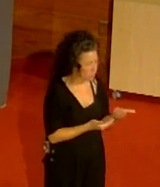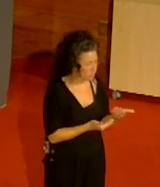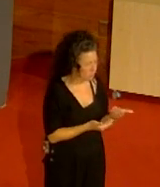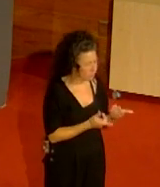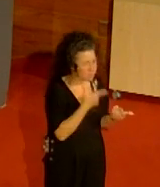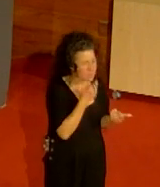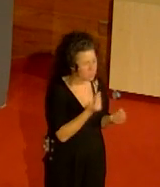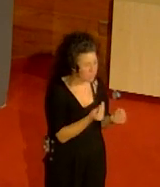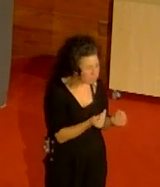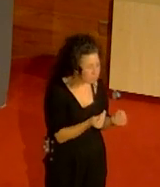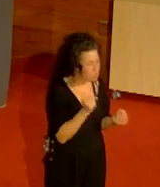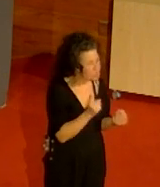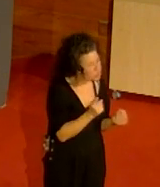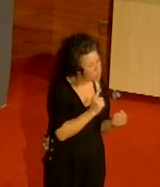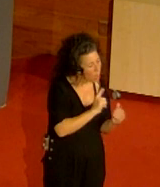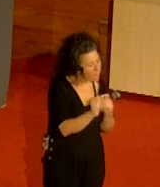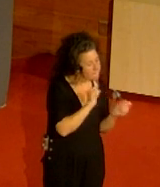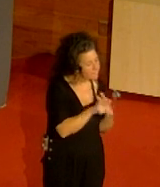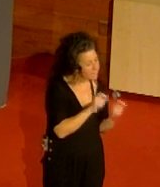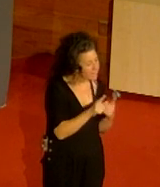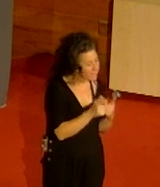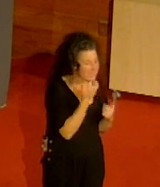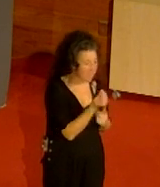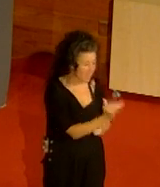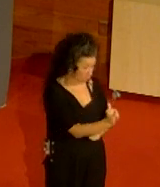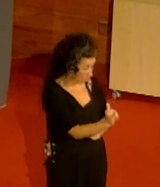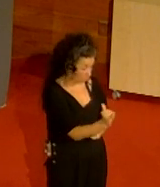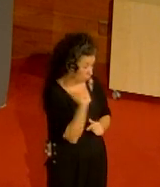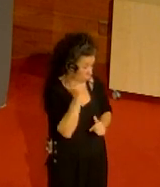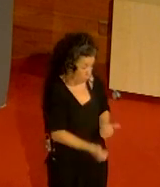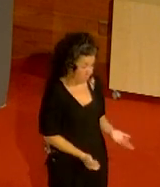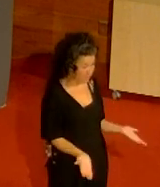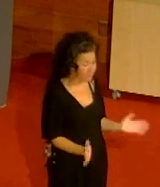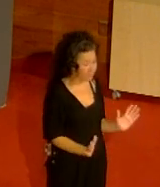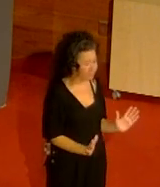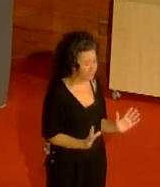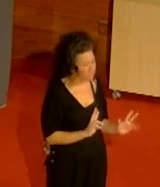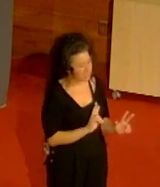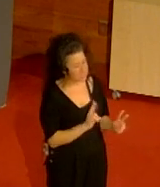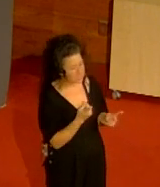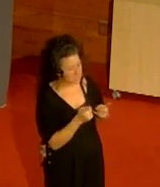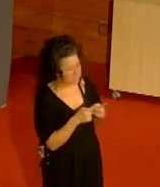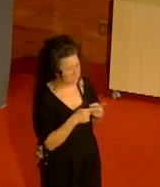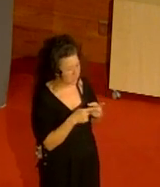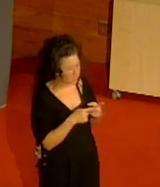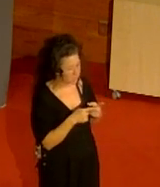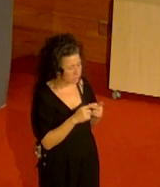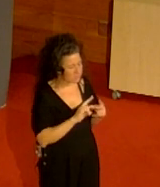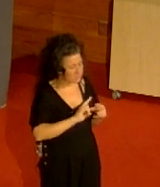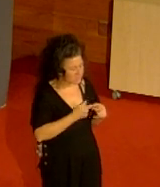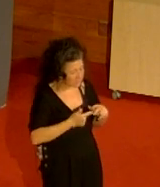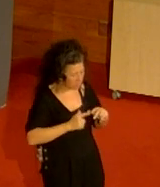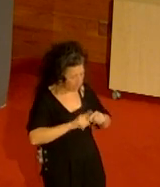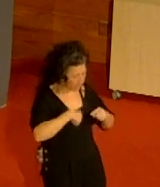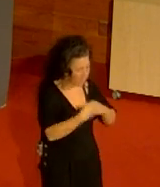has dicho, solo emigra el que tiene dinero. Eso ha sido siempre, ¿no? Y segundo, con esta línea, ¿por qué no tenemos más historias sobre segundas generaciones? Porque